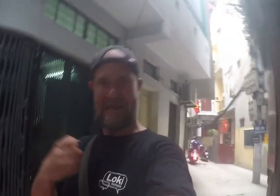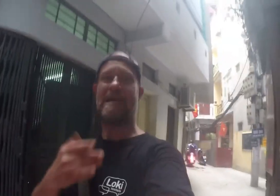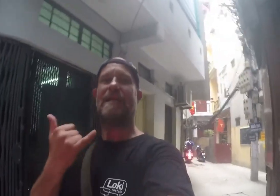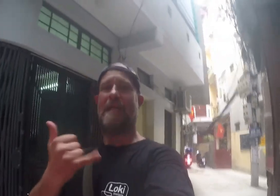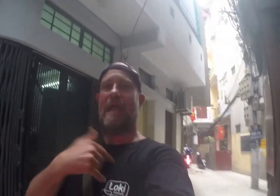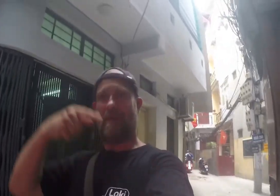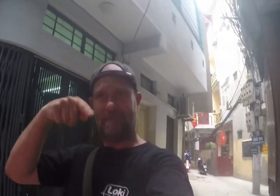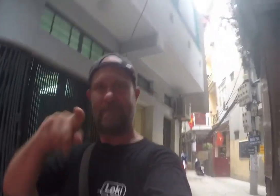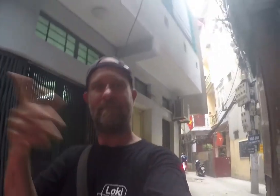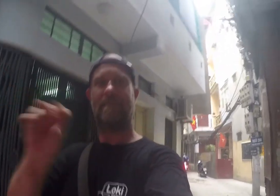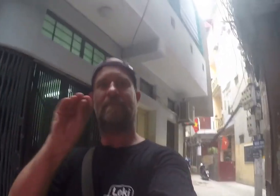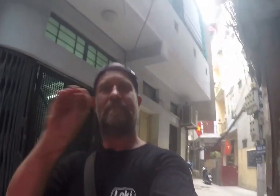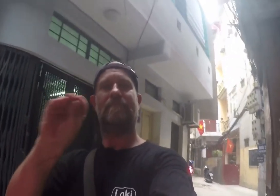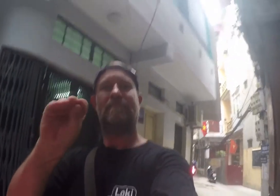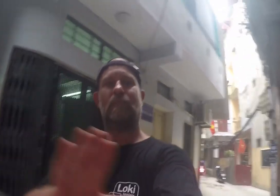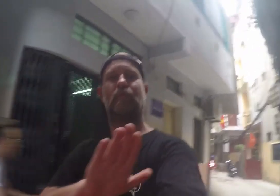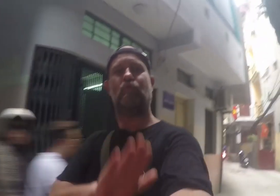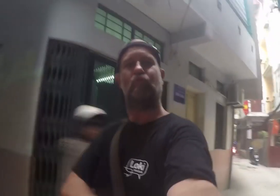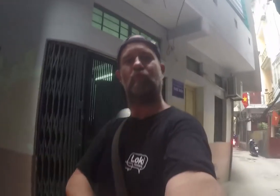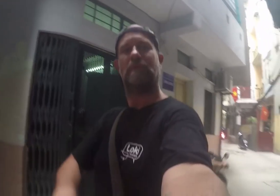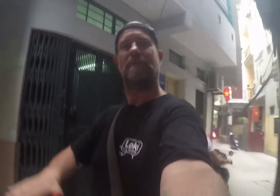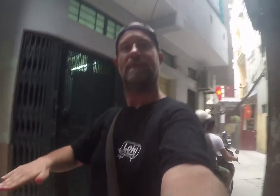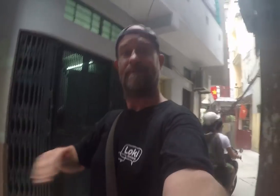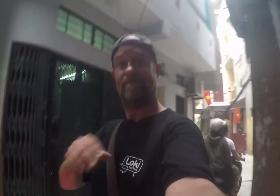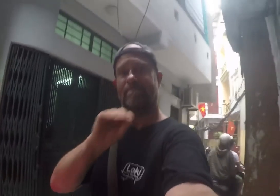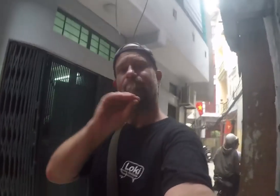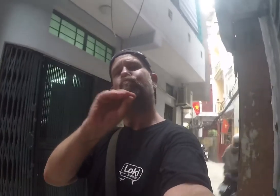Nach diesem Verkehrstrubel besuchen wir jetzt eine Gehörlosenschule.